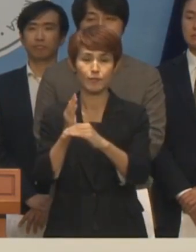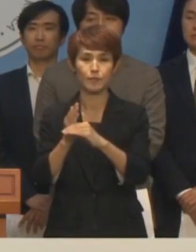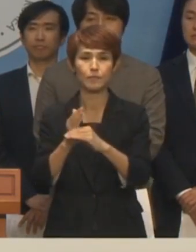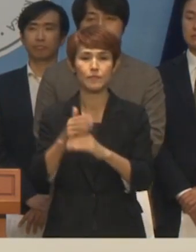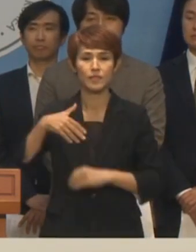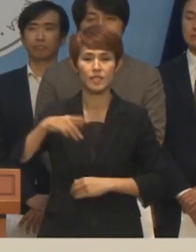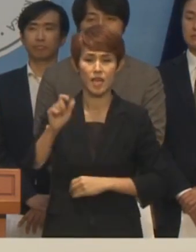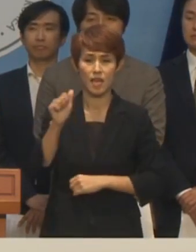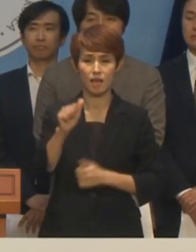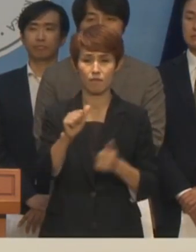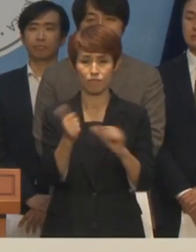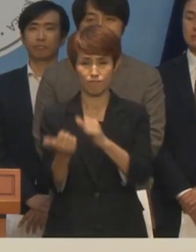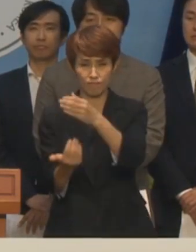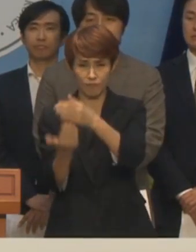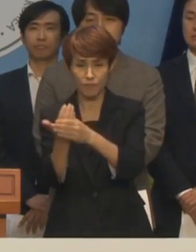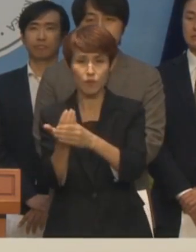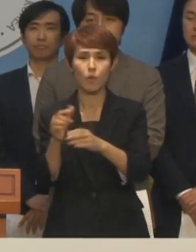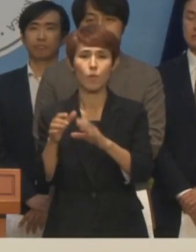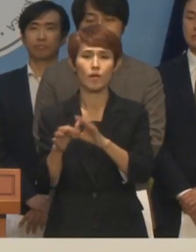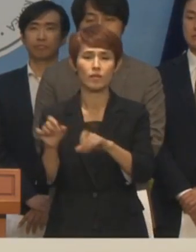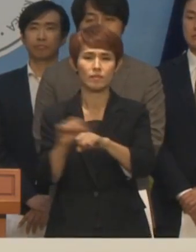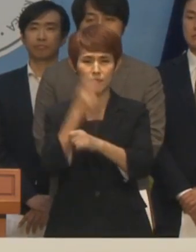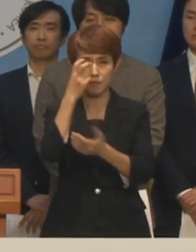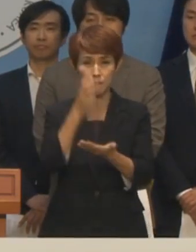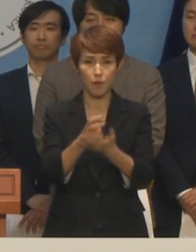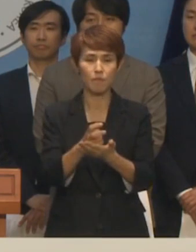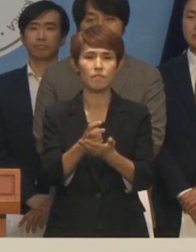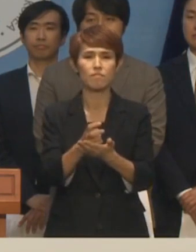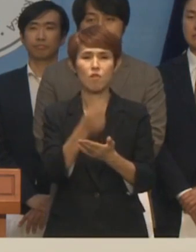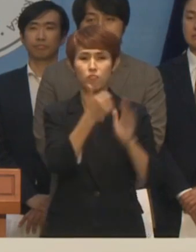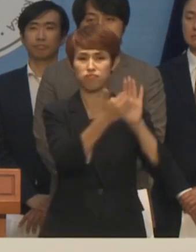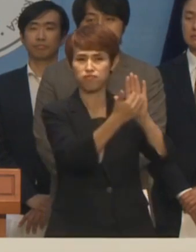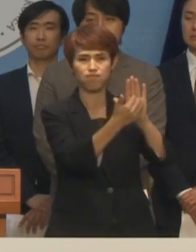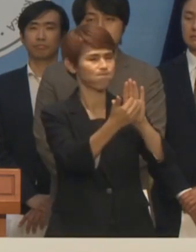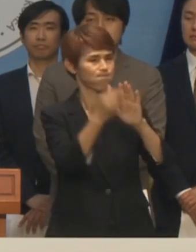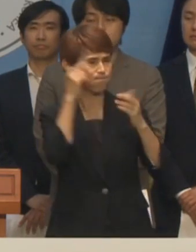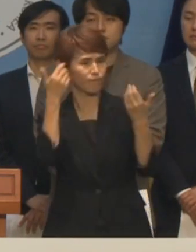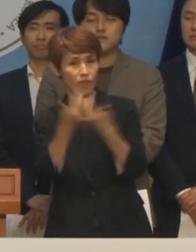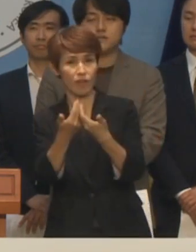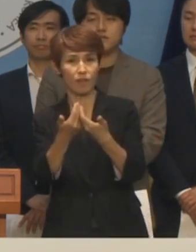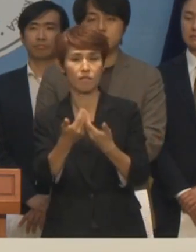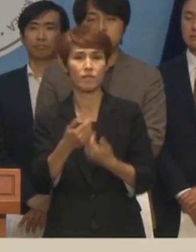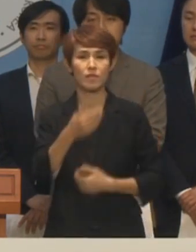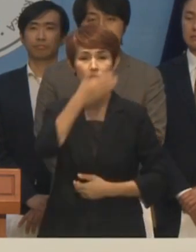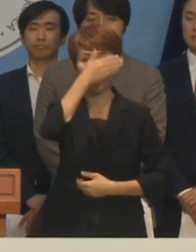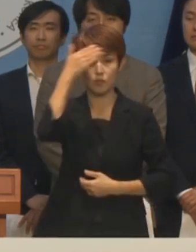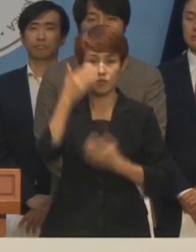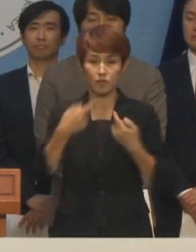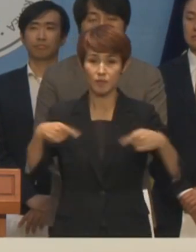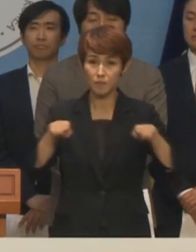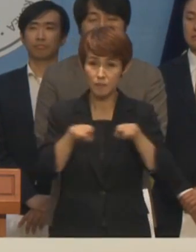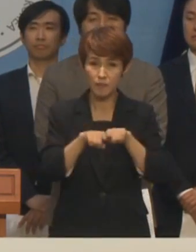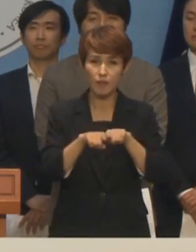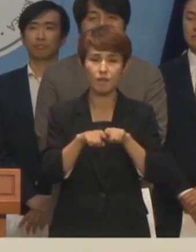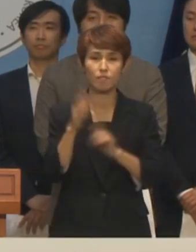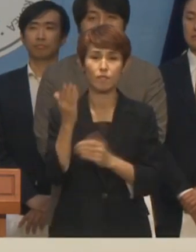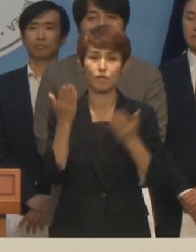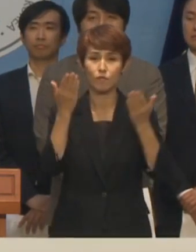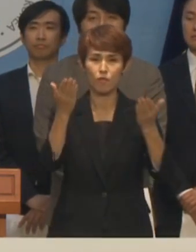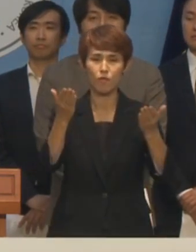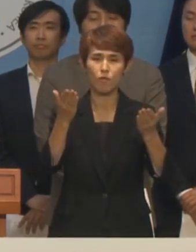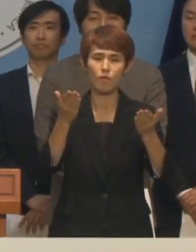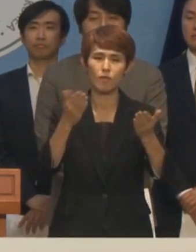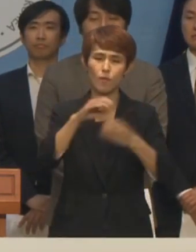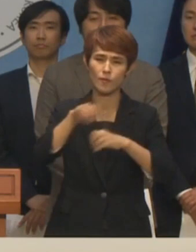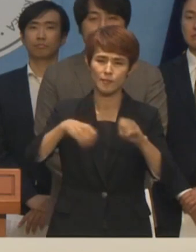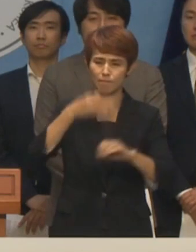특검법 거부권 행사 규탄 기자회견에 청년들과 한 목소리를 낸다는 것이 기성 정치인의 한 사람으로서 미안한 마음과